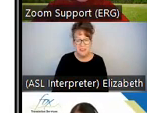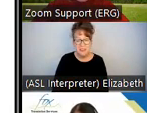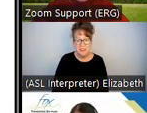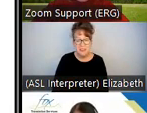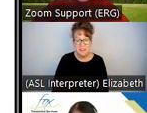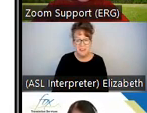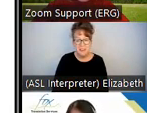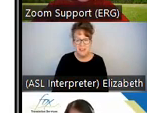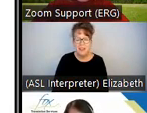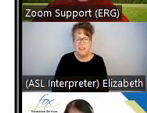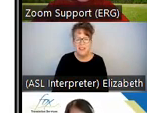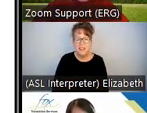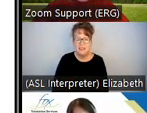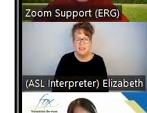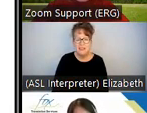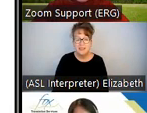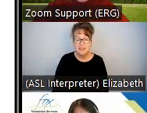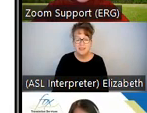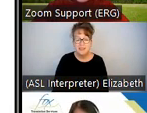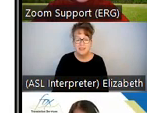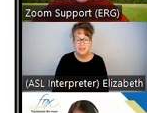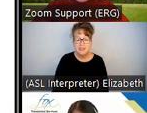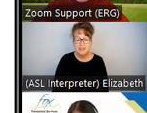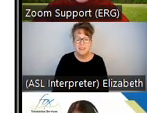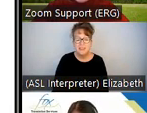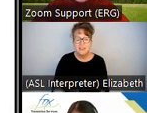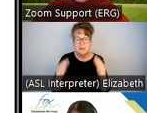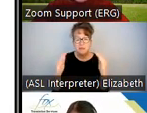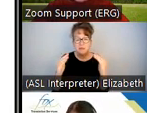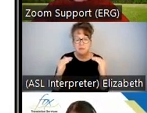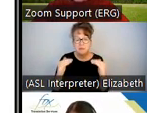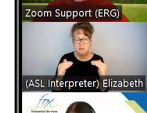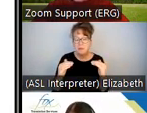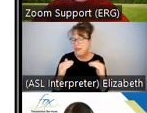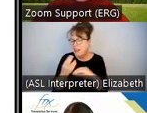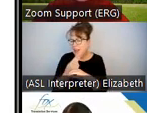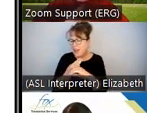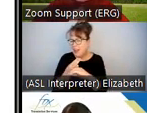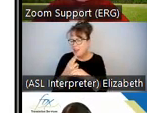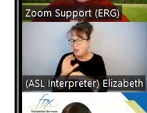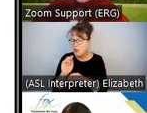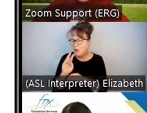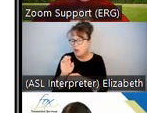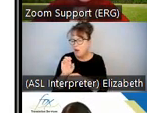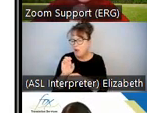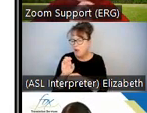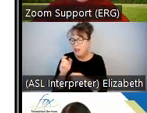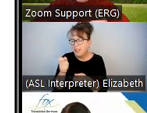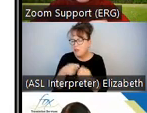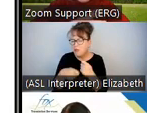los idiomas que están hablando en el audio